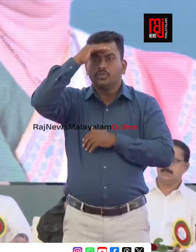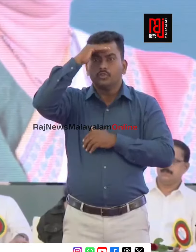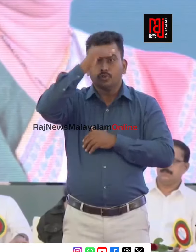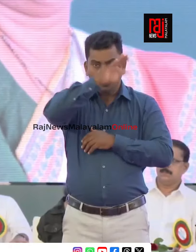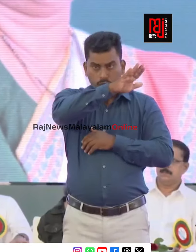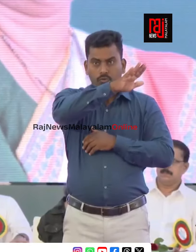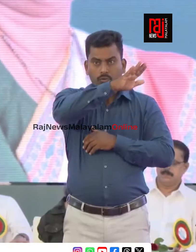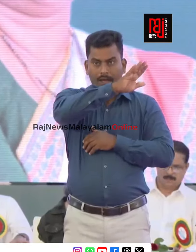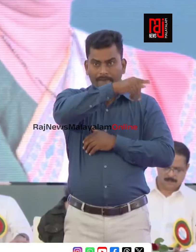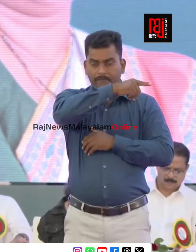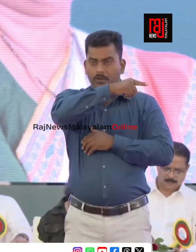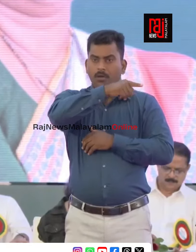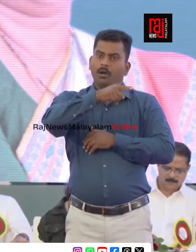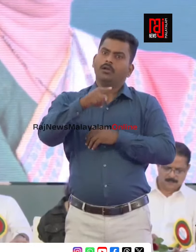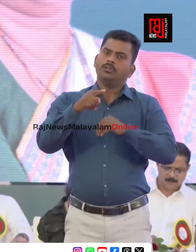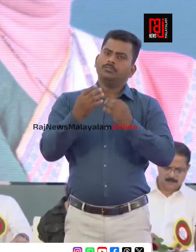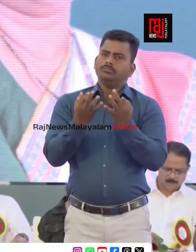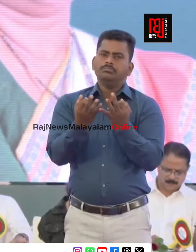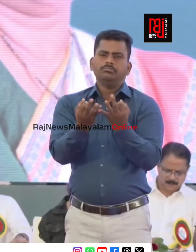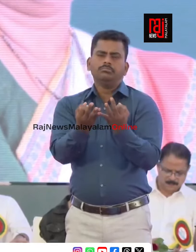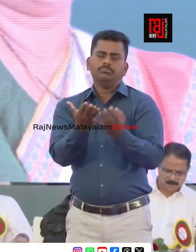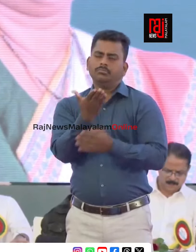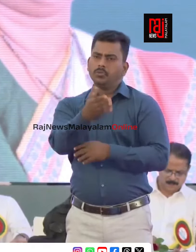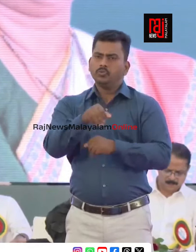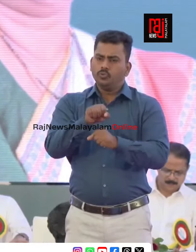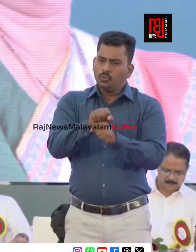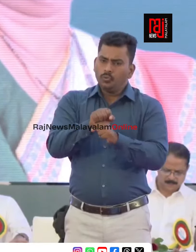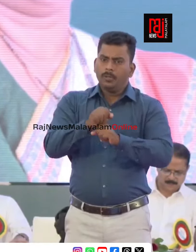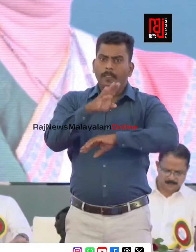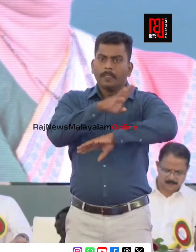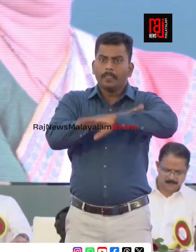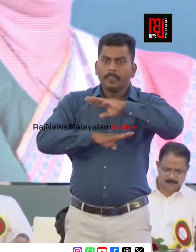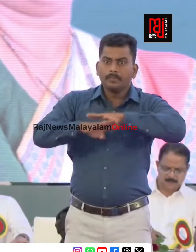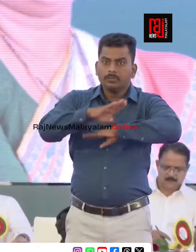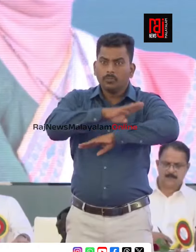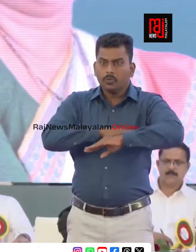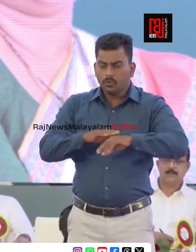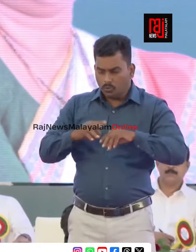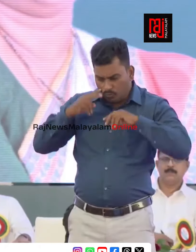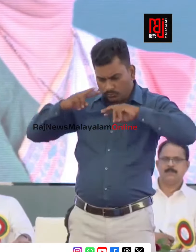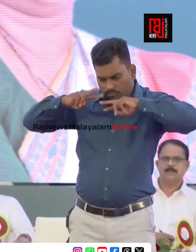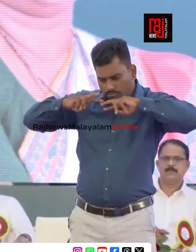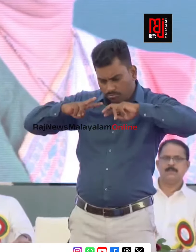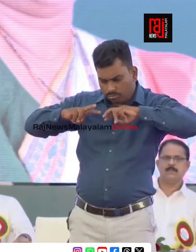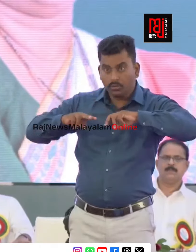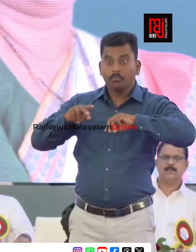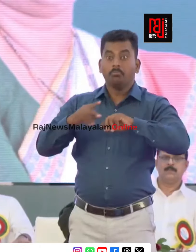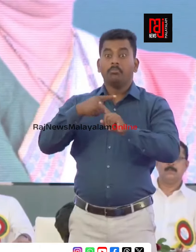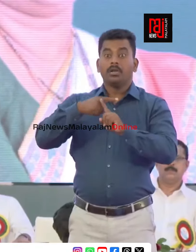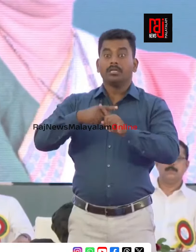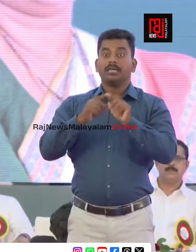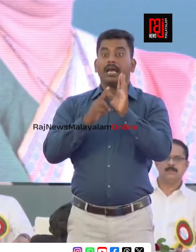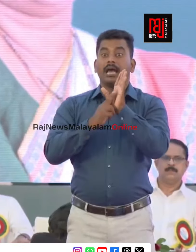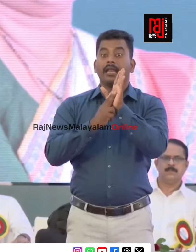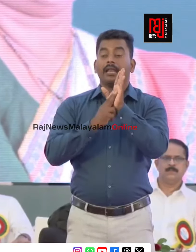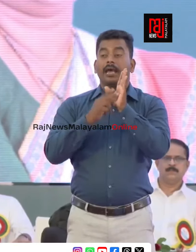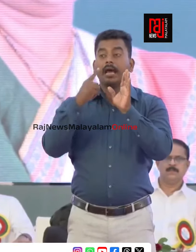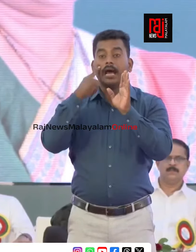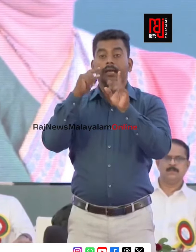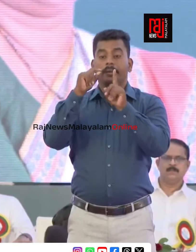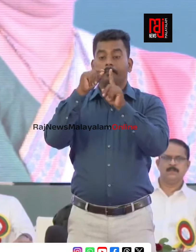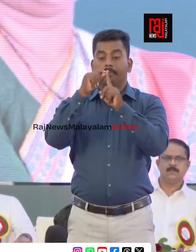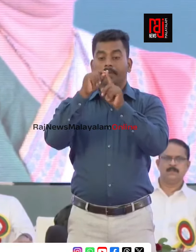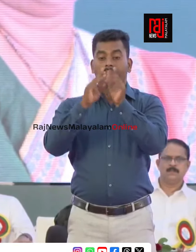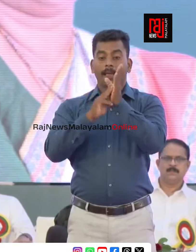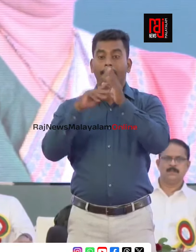ഇതൊരു മികവിൻ്റെ കേന്ദ്രമാണ്. വിവിധ ഭിന്നശേഷികൾക്കായി അന്താരാഷ്ട്ര നിലവാരത്തിലുള്ള